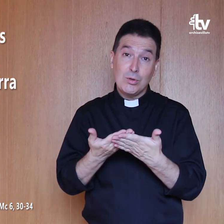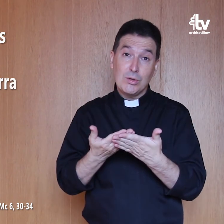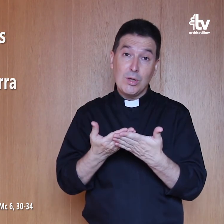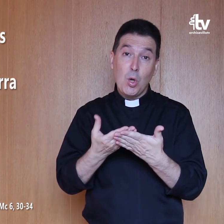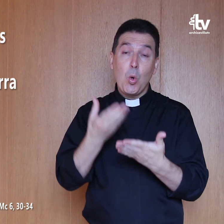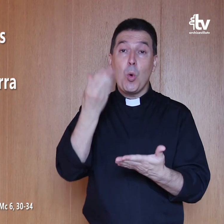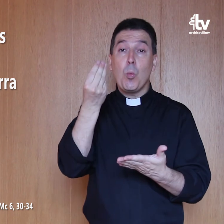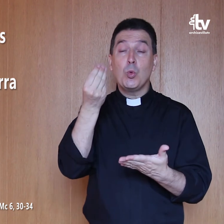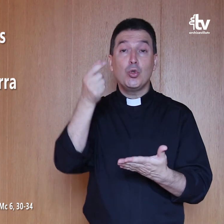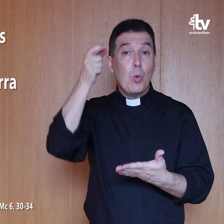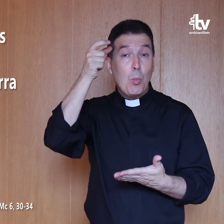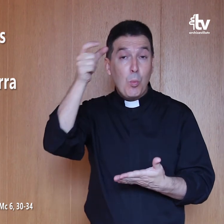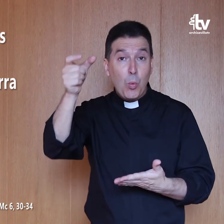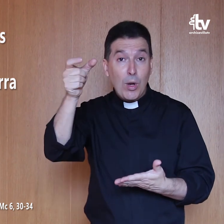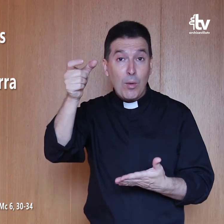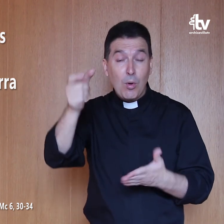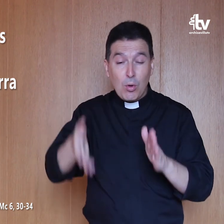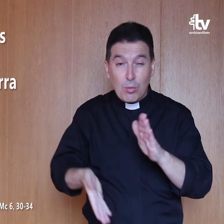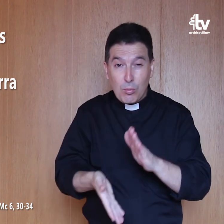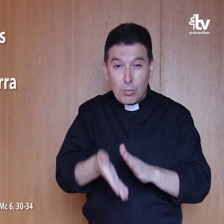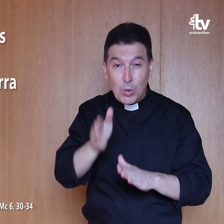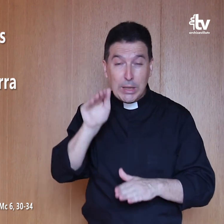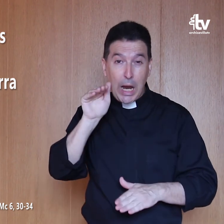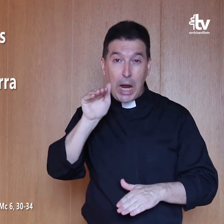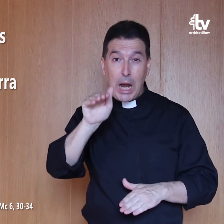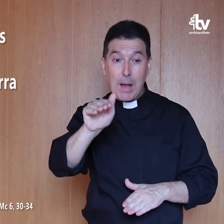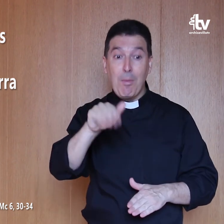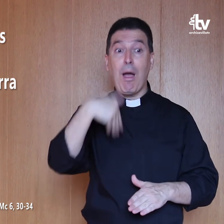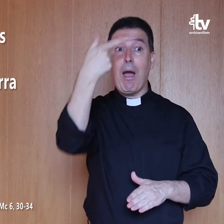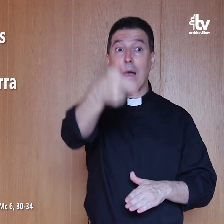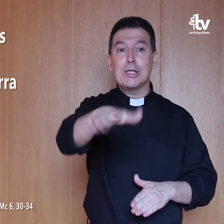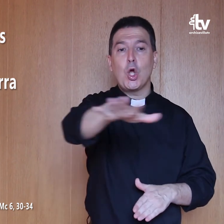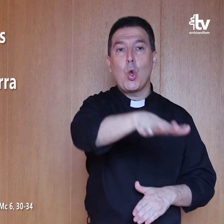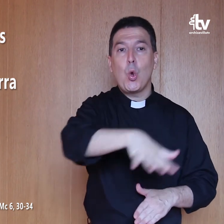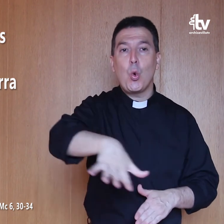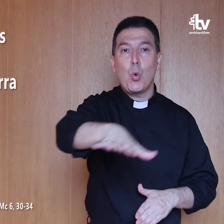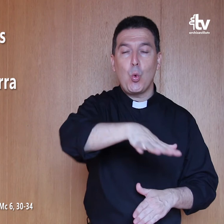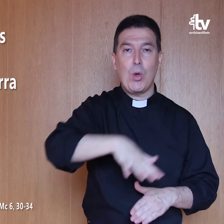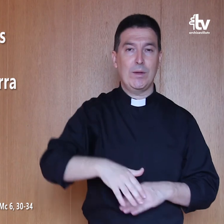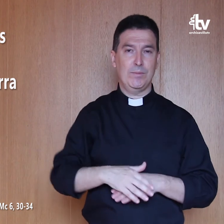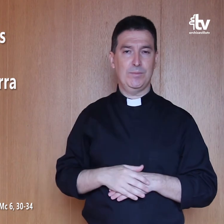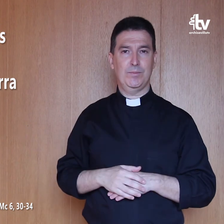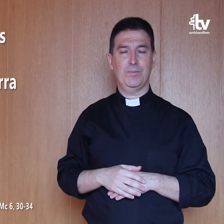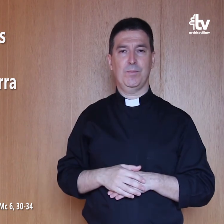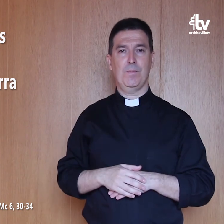de todas las aldeas, fueron corriendo por tierra a aquel sitio y se les adelantaron.